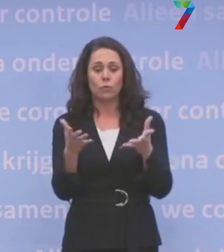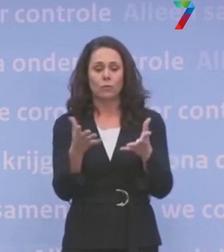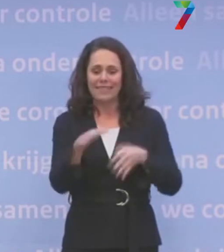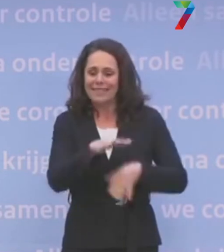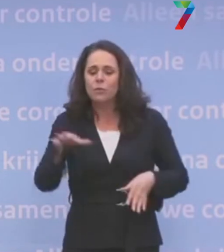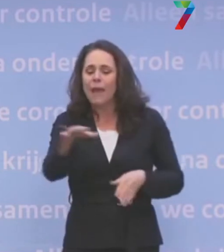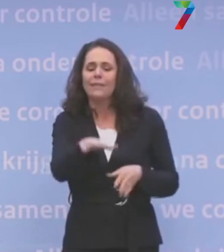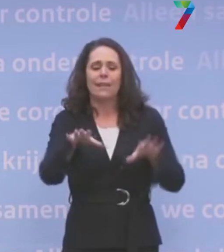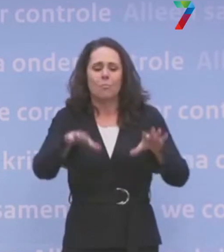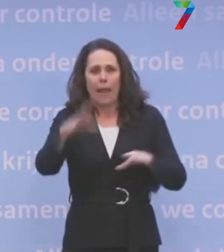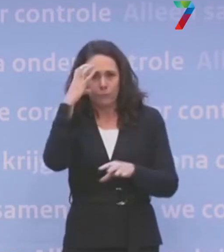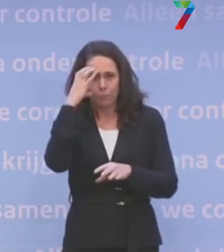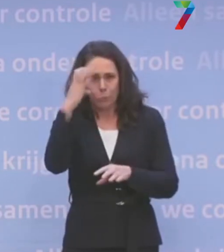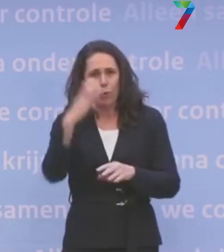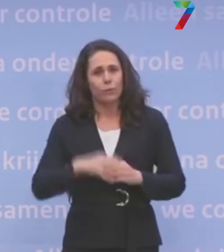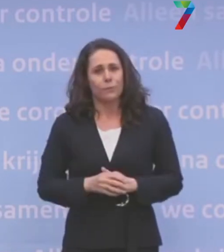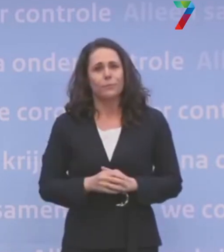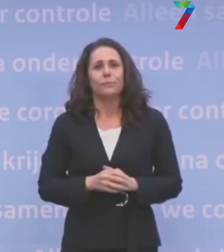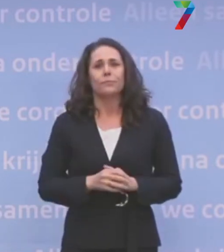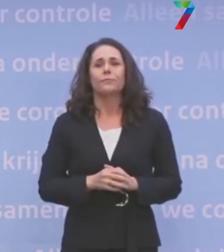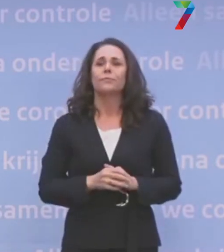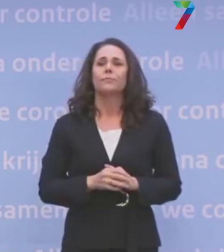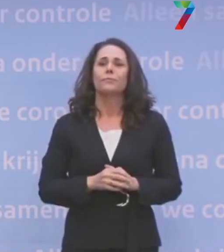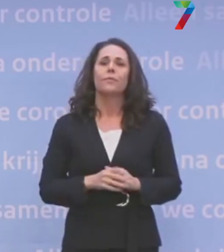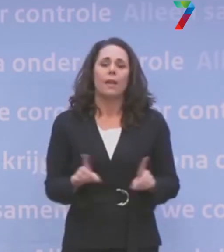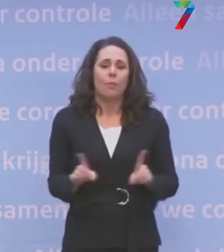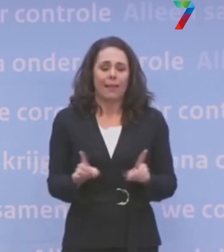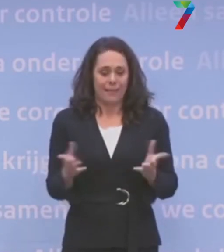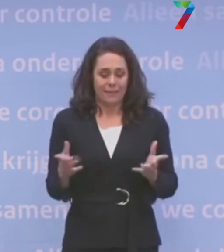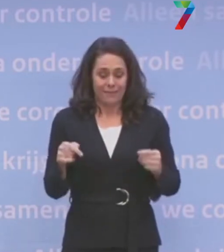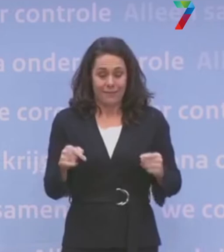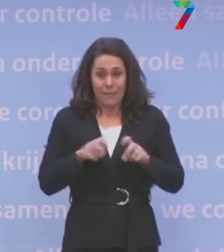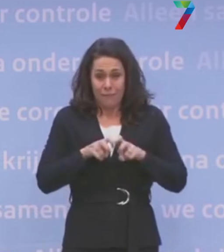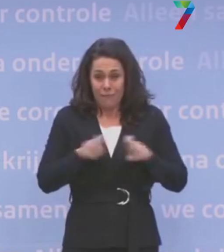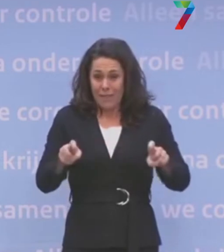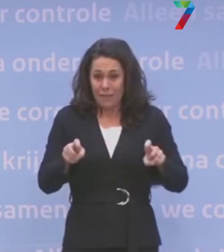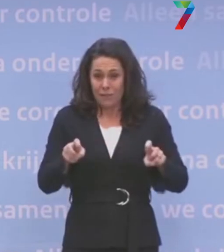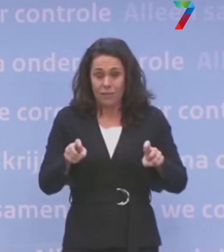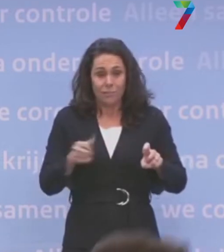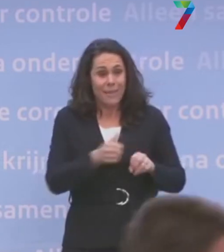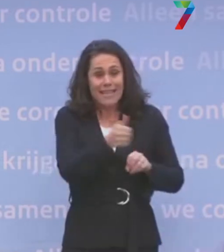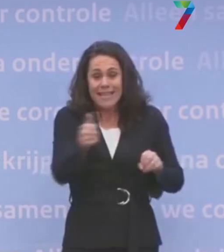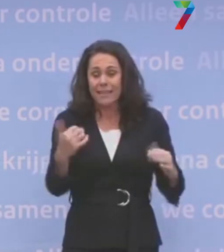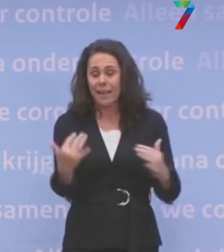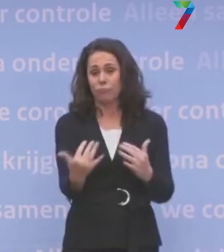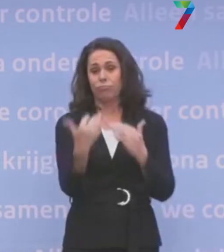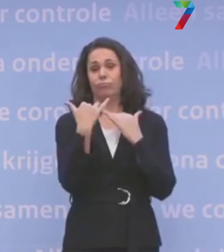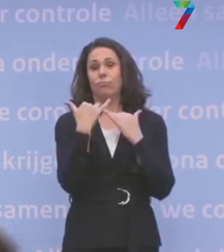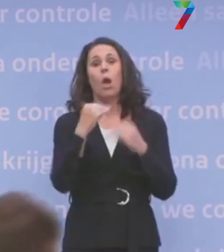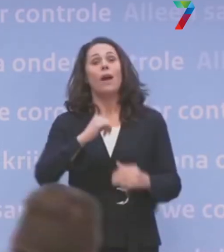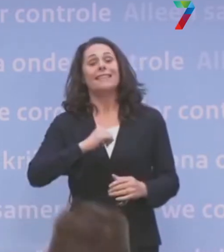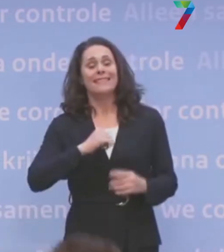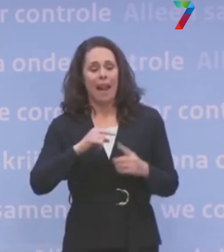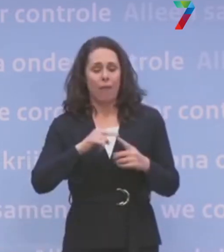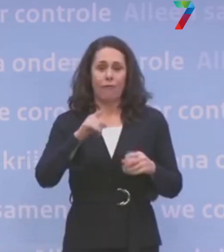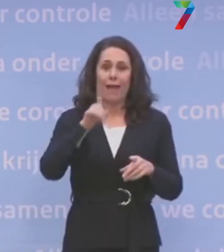zorgwekkend. En let wel, dit virus raakt ons allemaal. Onszelf,